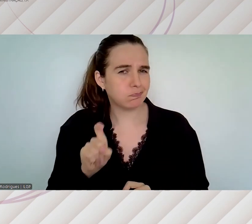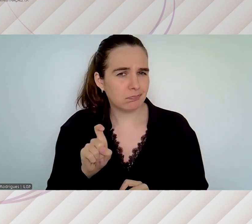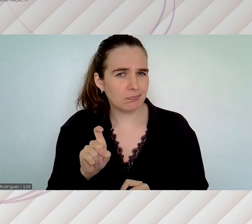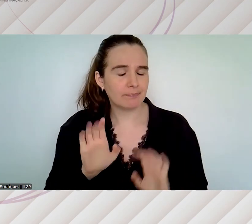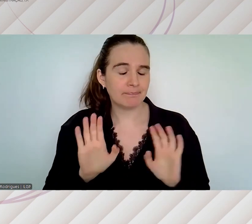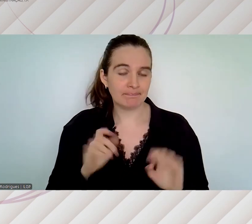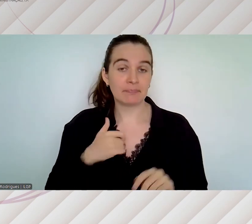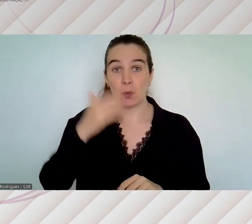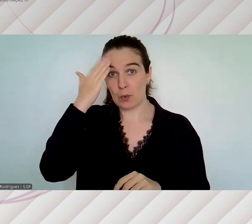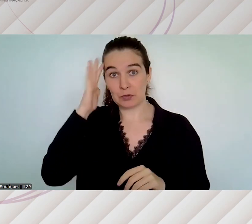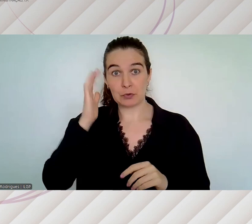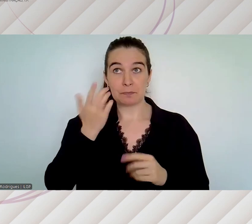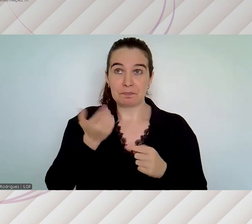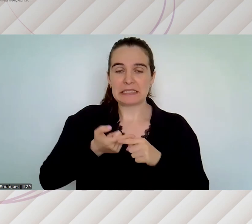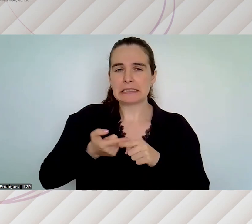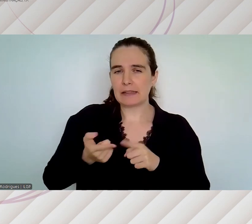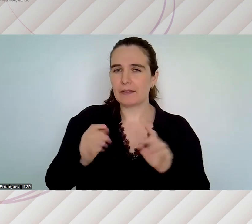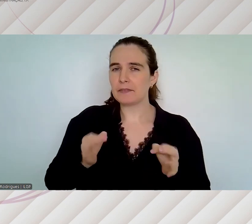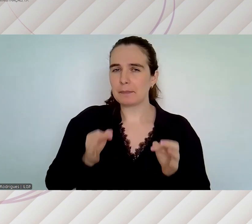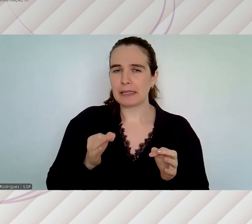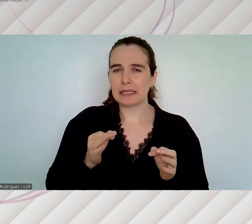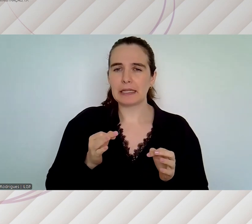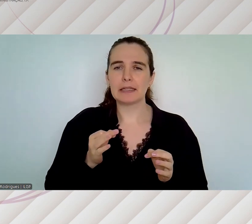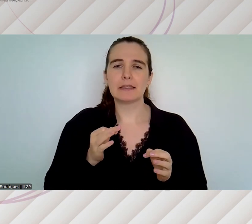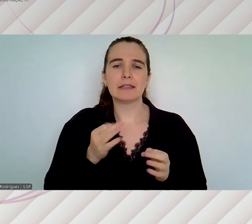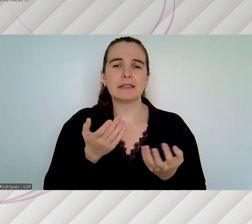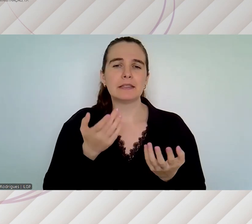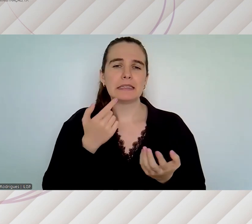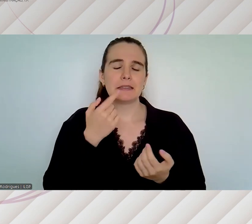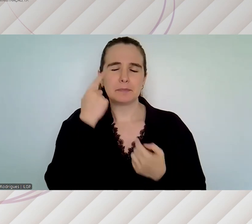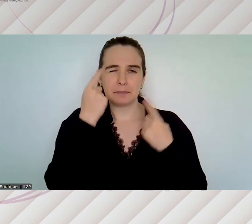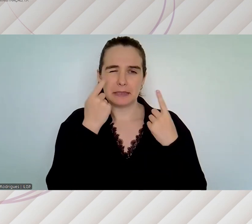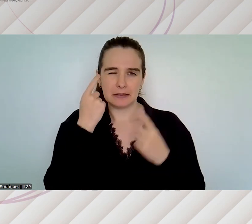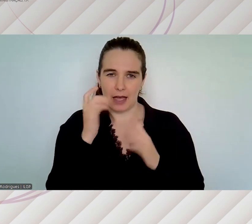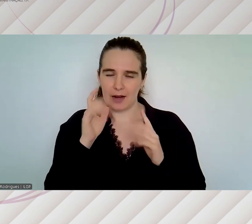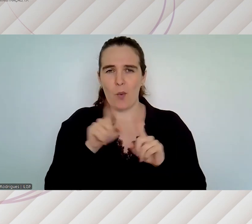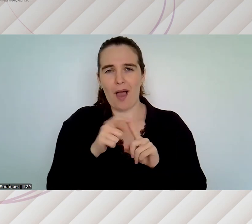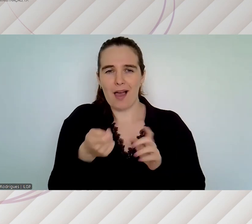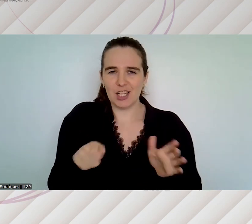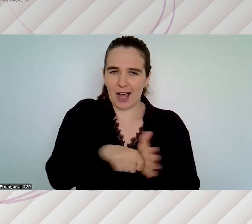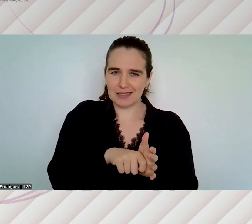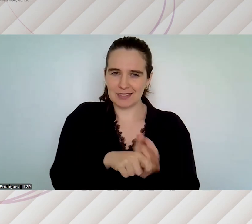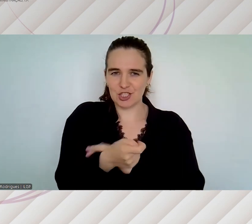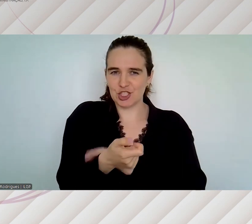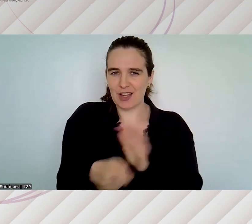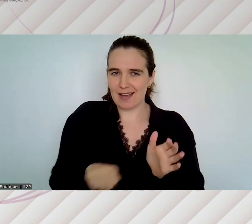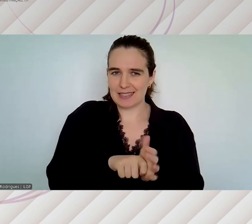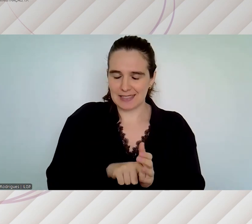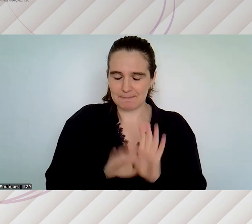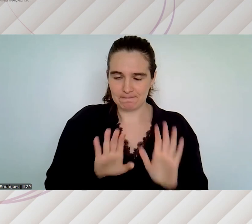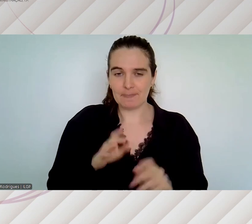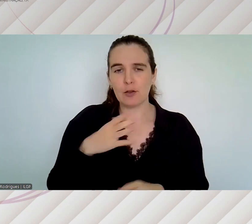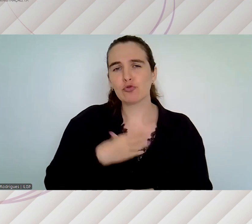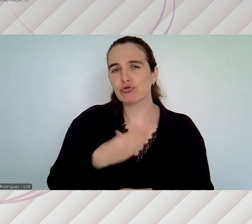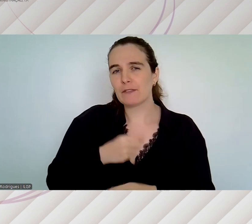aproveitar estes minutos convosco para pôr um pouco isso em causa. Ou seja, para ser um bocadinho polémico, para tentar partilhar